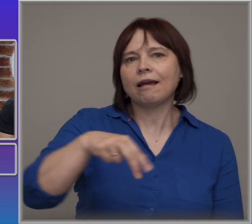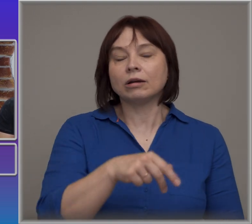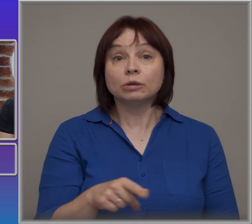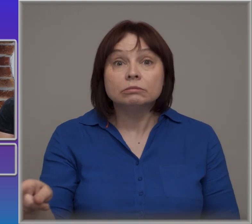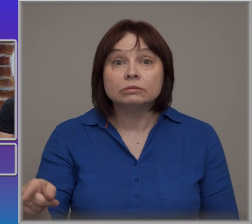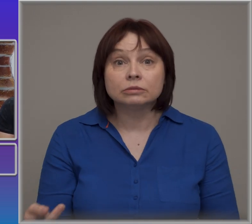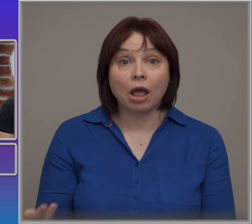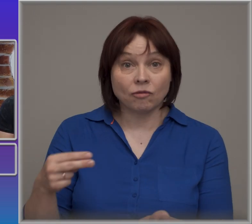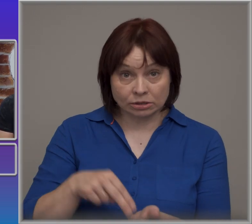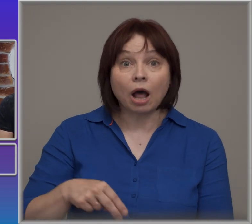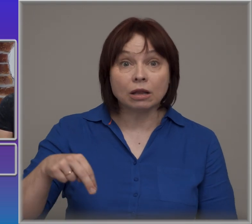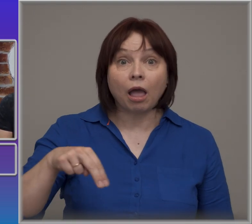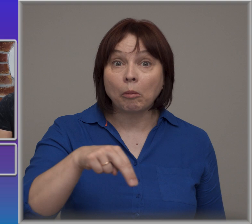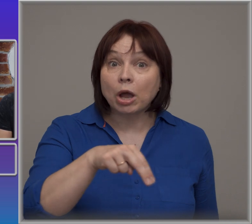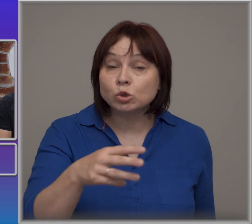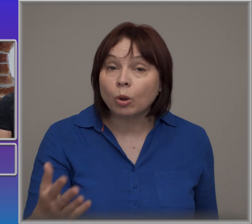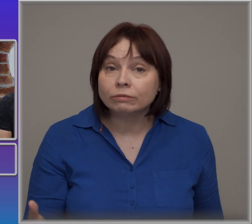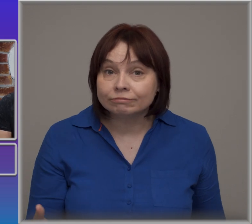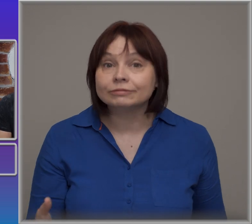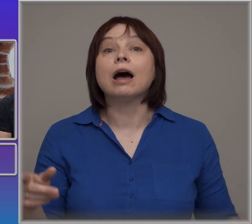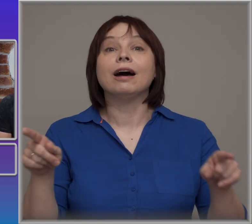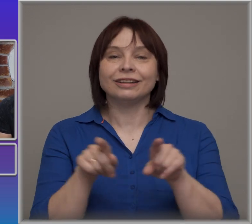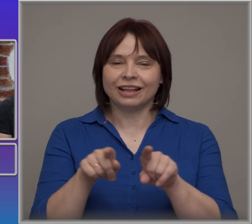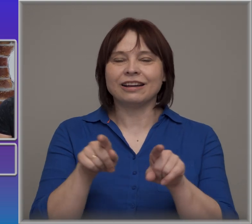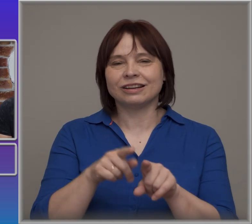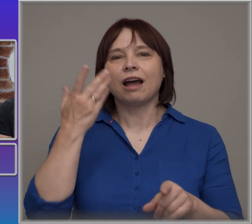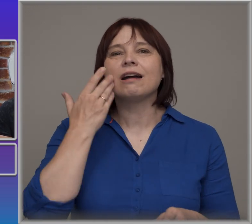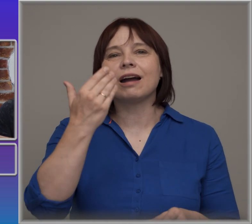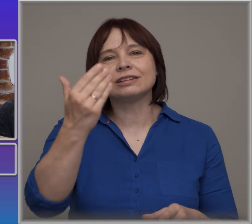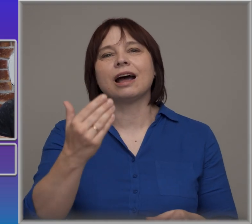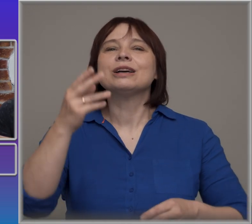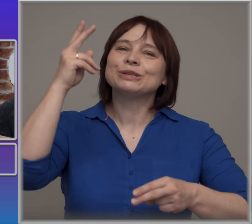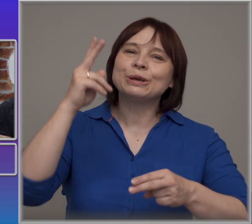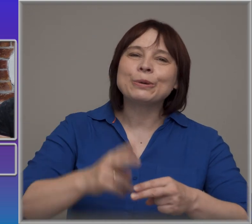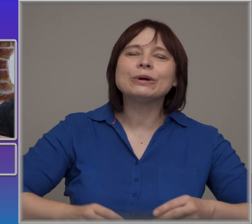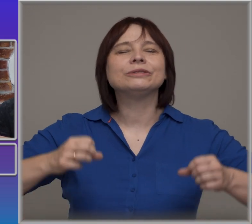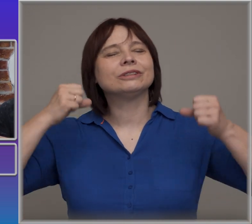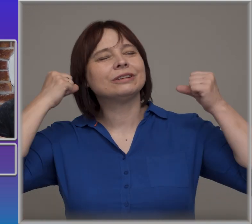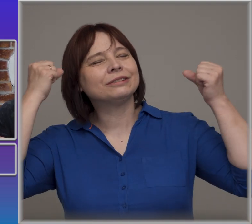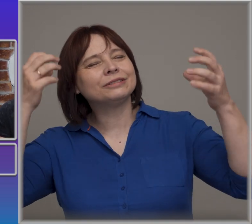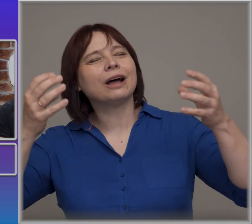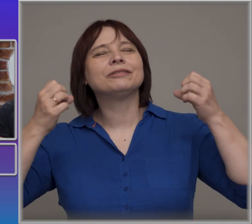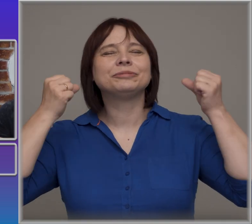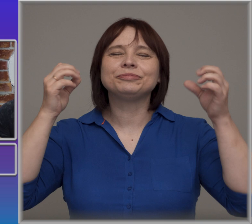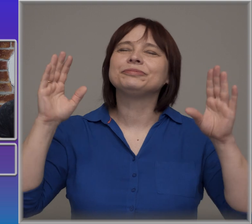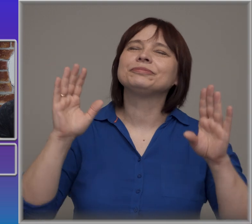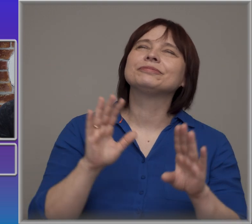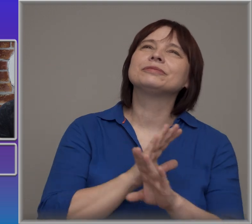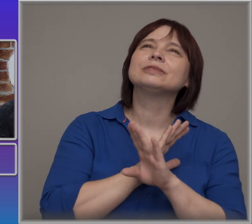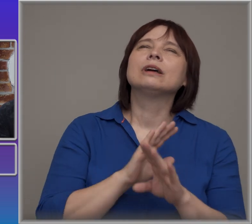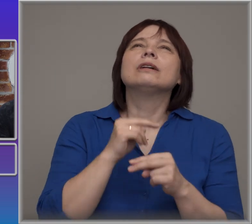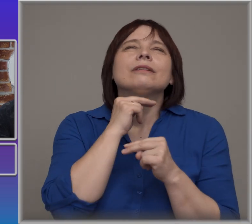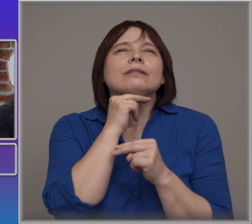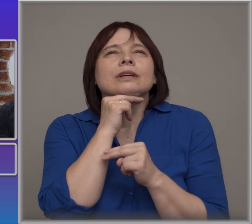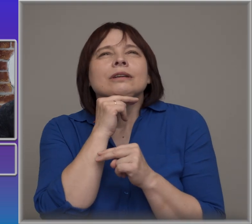пошел. Я хочу сказать так же, когда закончится поклонение и хвала, очень внимательно слушайте своими ушками